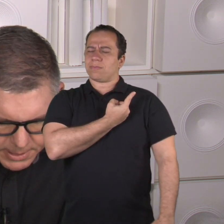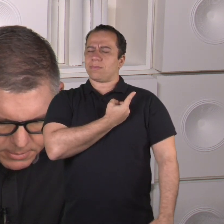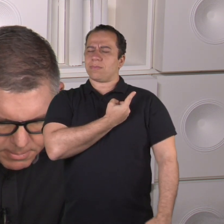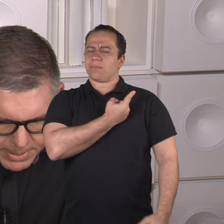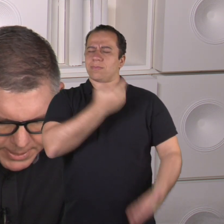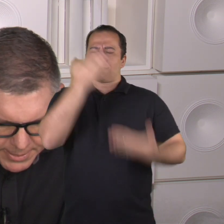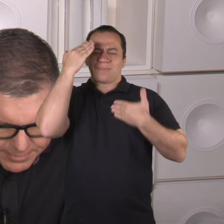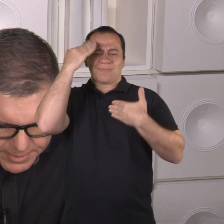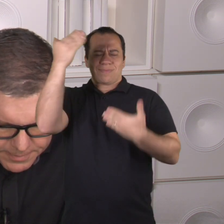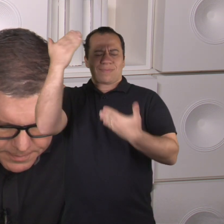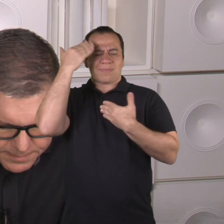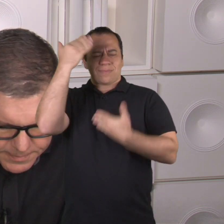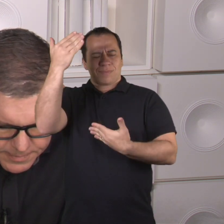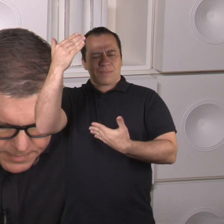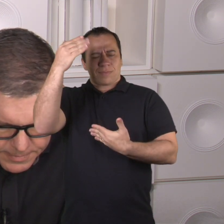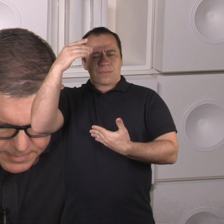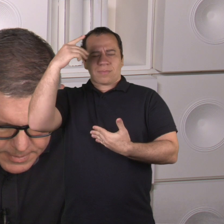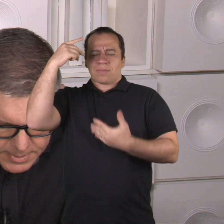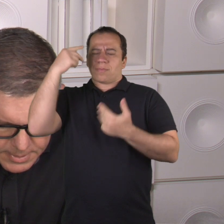obrigado pela tua palavra.